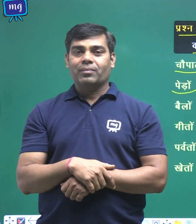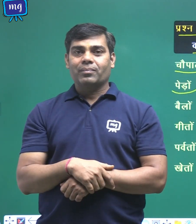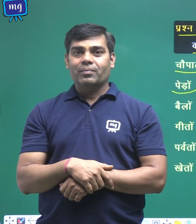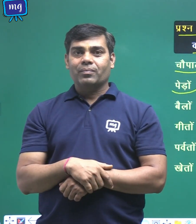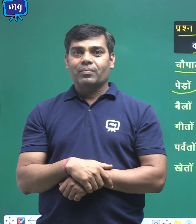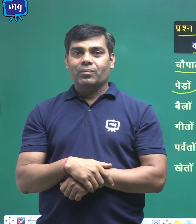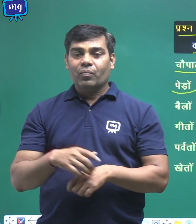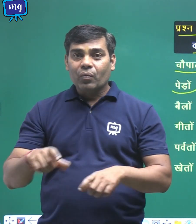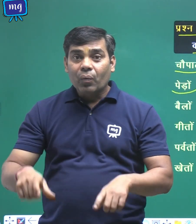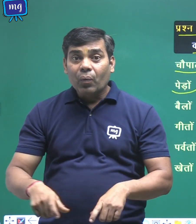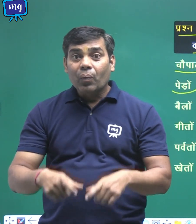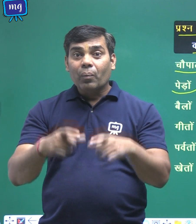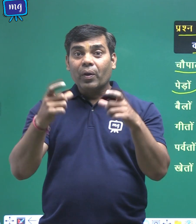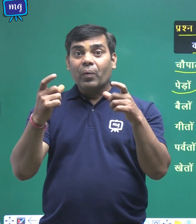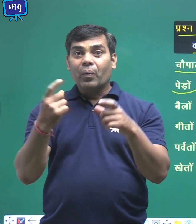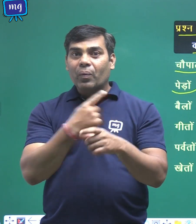पेड़ों,